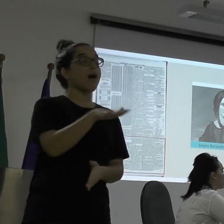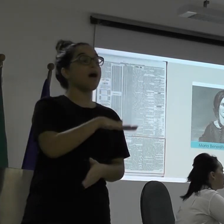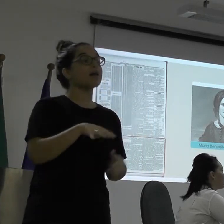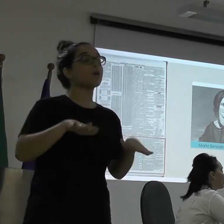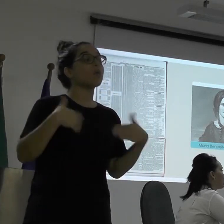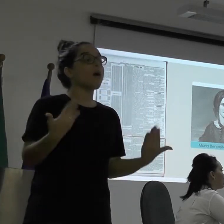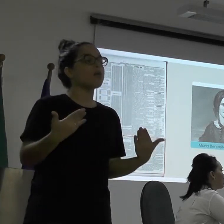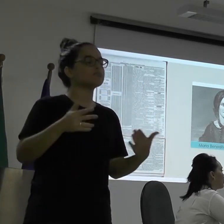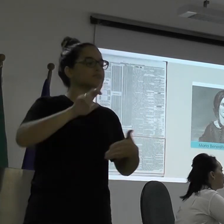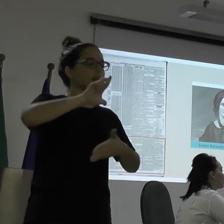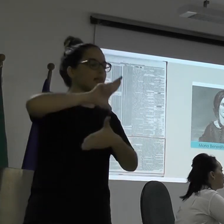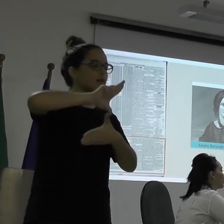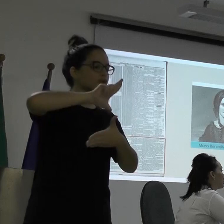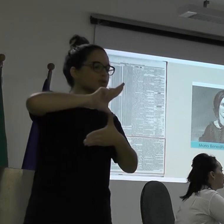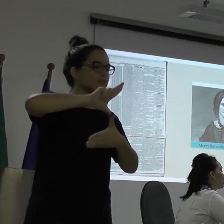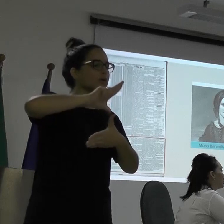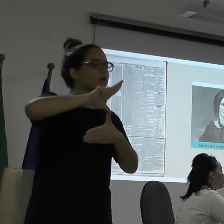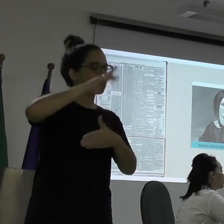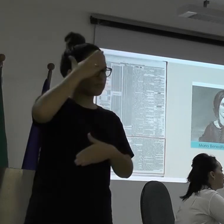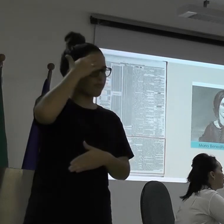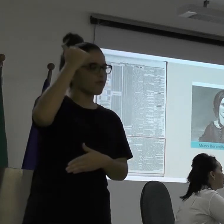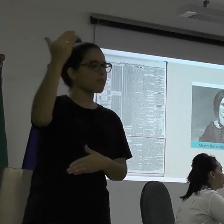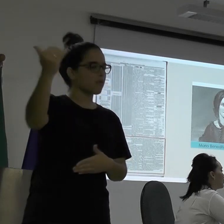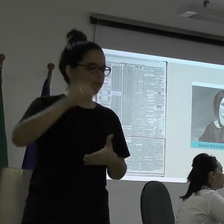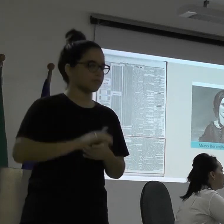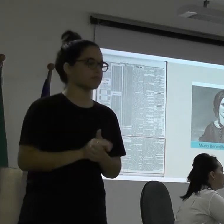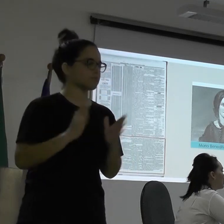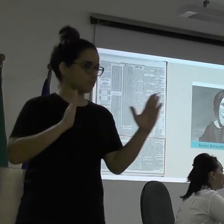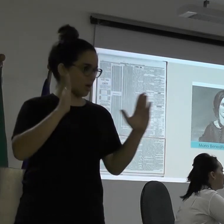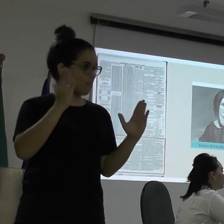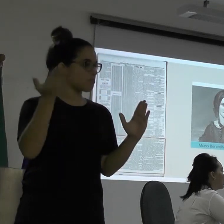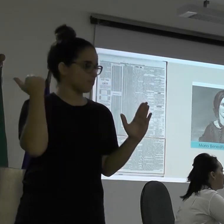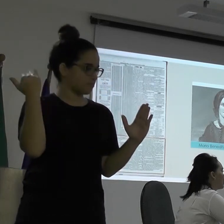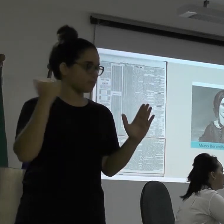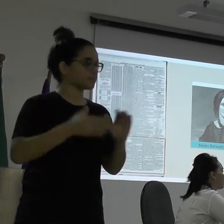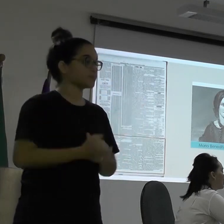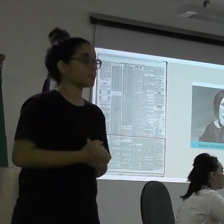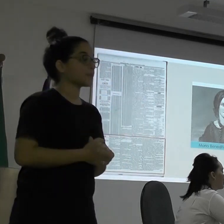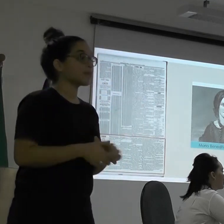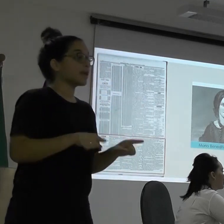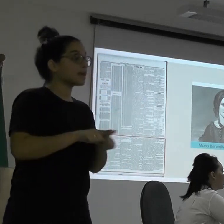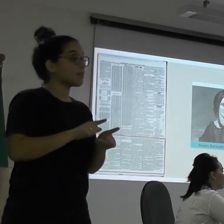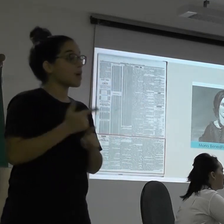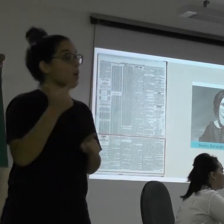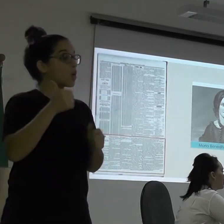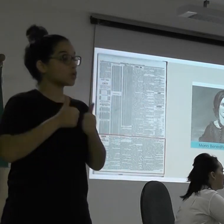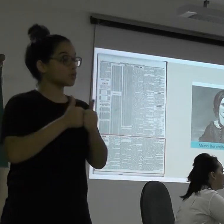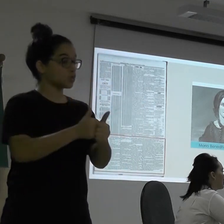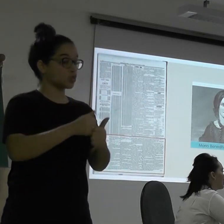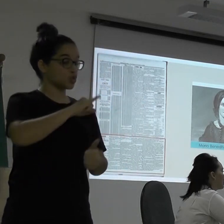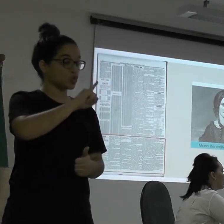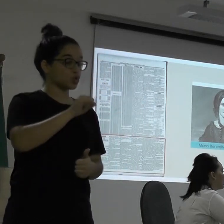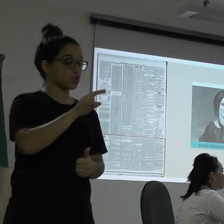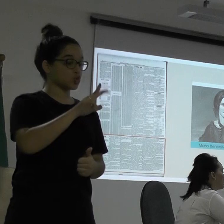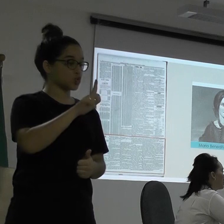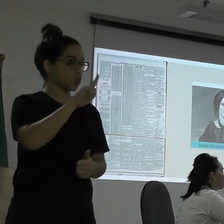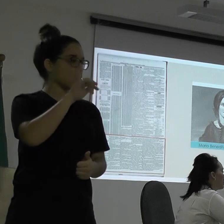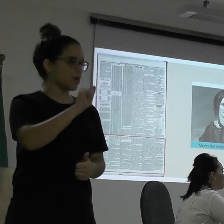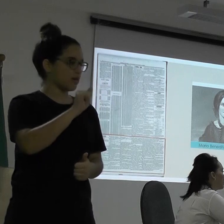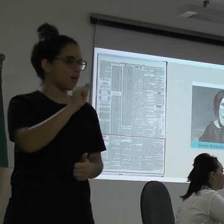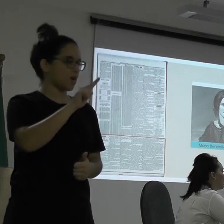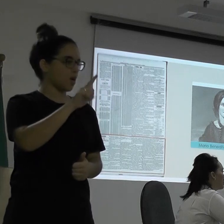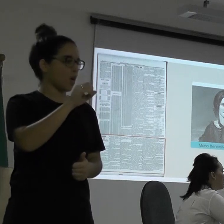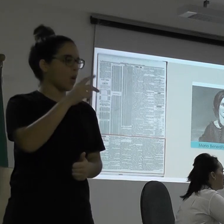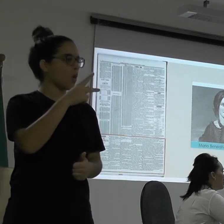época. Seguindo o perfil da Dona Maria Benedita, Júlia Lopes de Almeida foi a escritora com o maior número